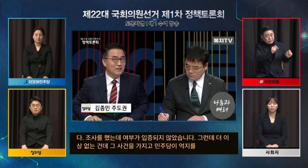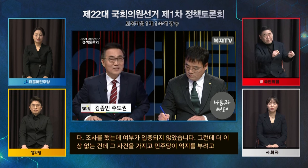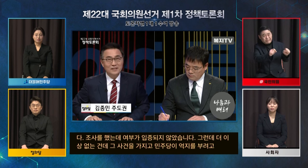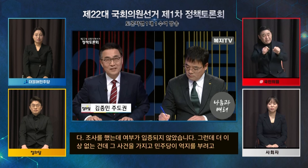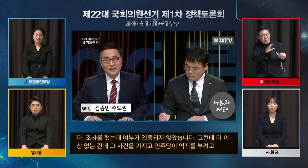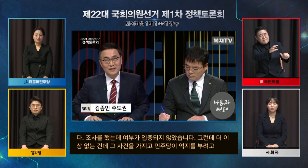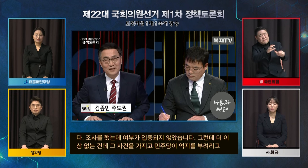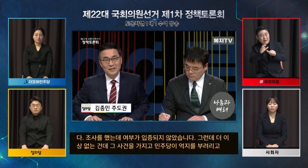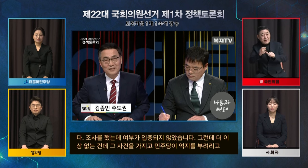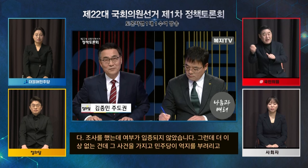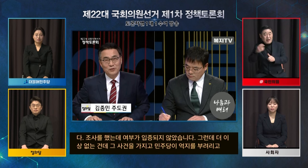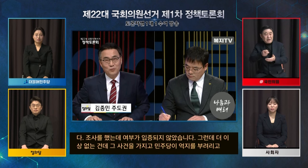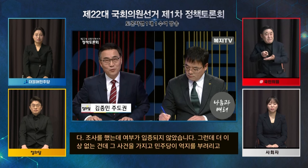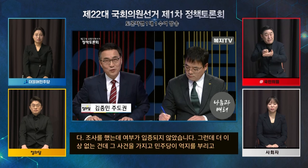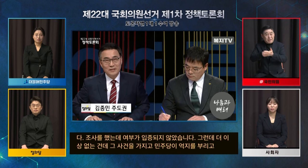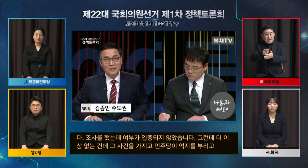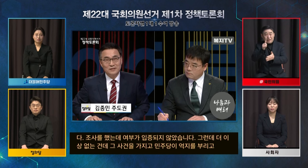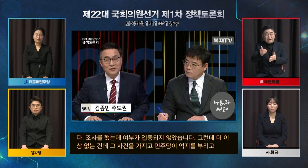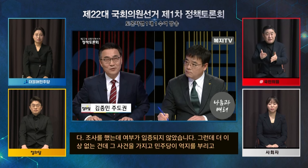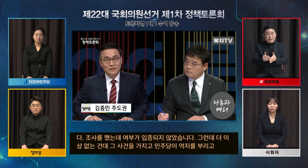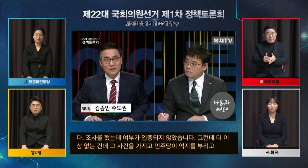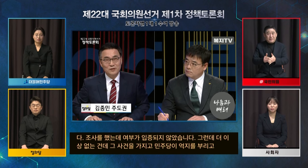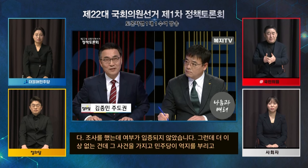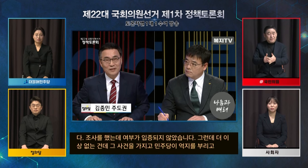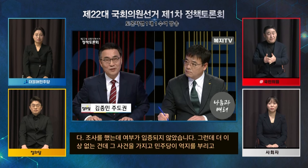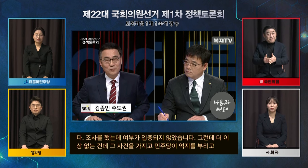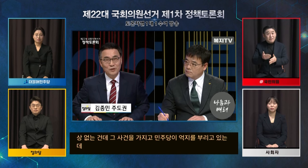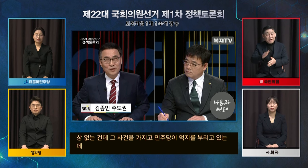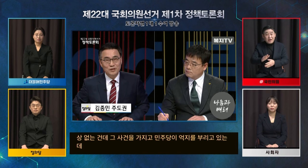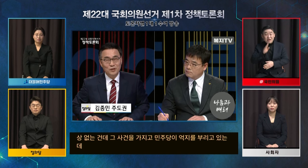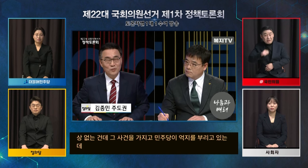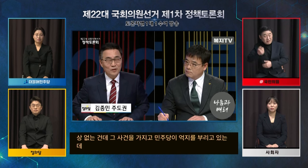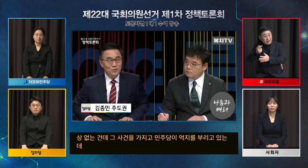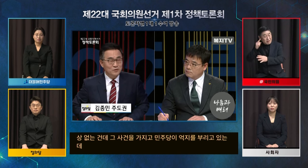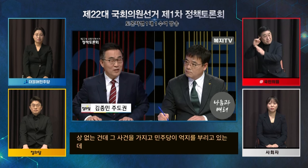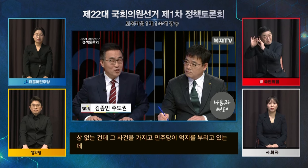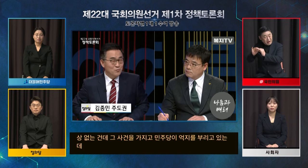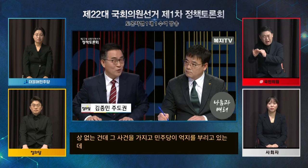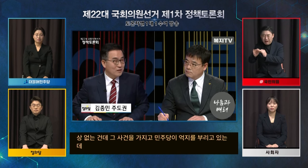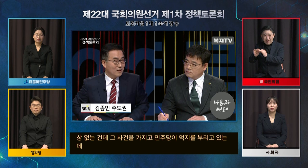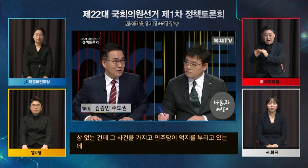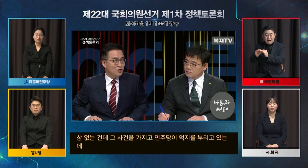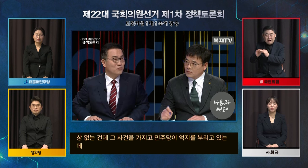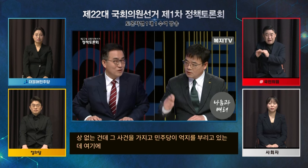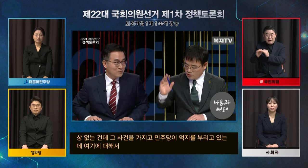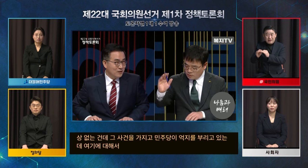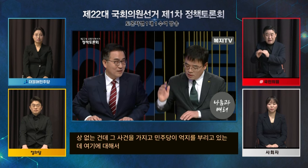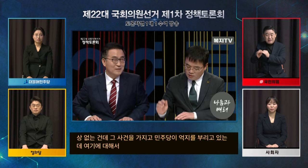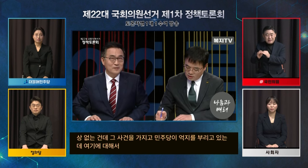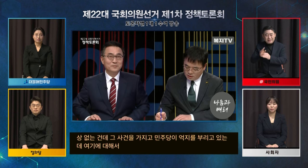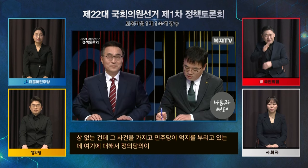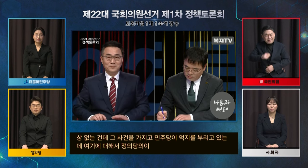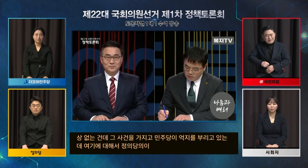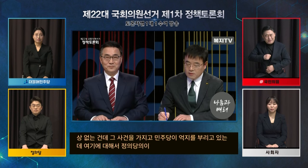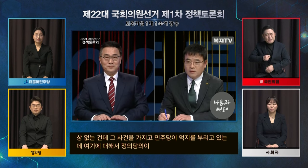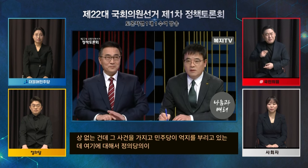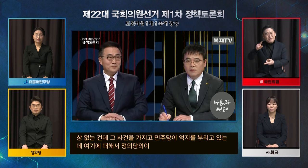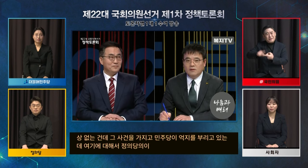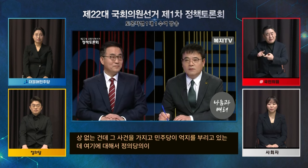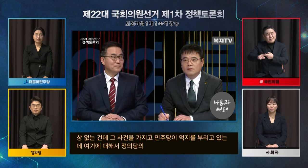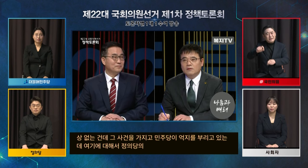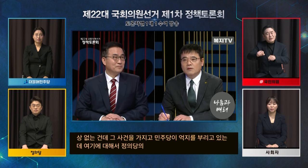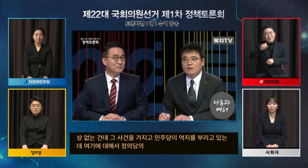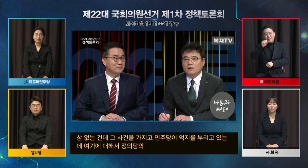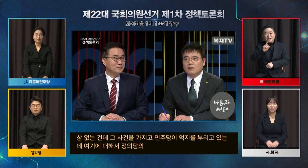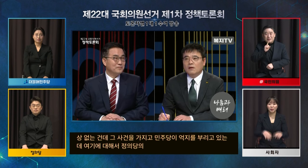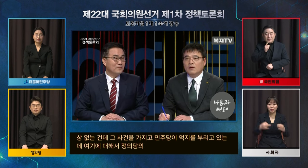정의당이 정말 공주한다는 것은 저희로서는 참 정의당이 좀 더 정의롭게 공장해 주셨으면 좋겠다는 아쉬움입니다. 김정민 의원